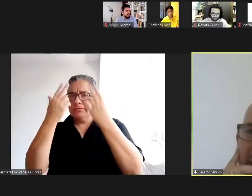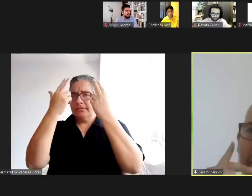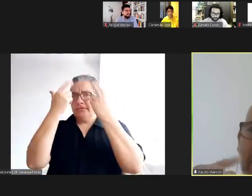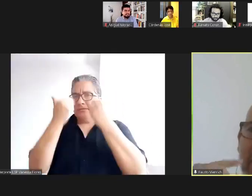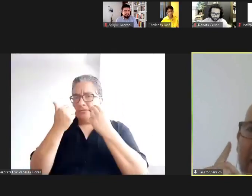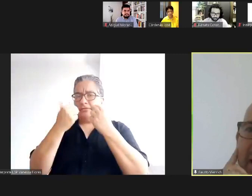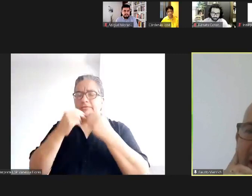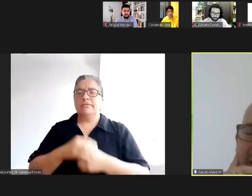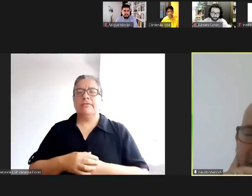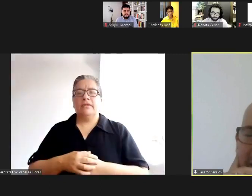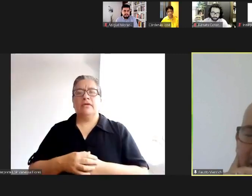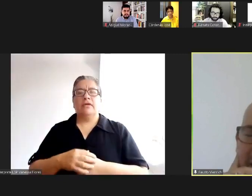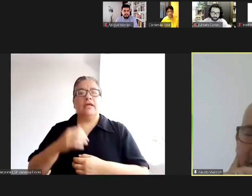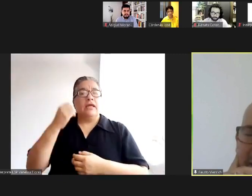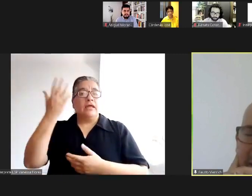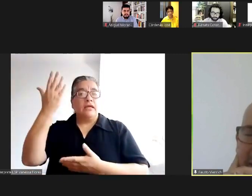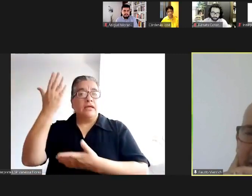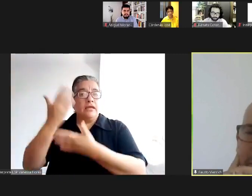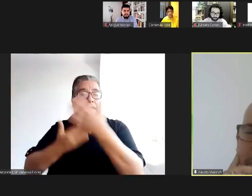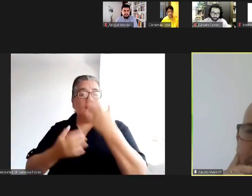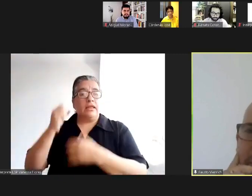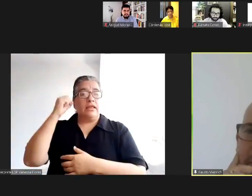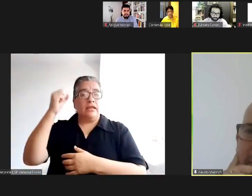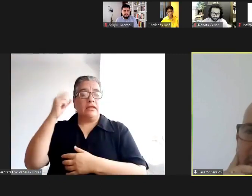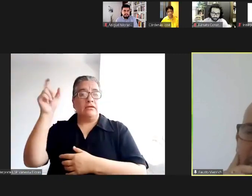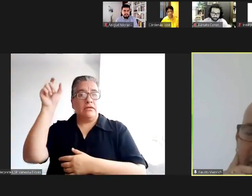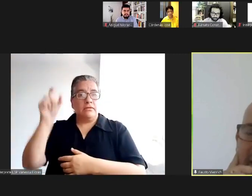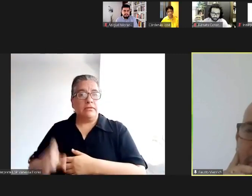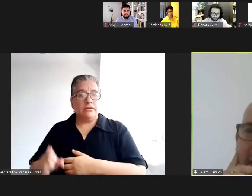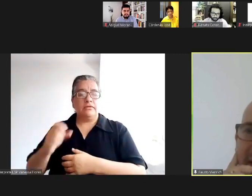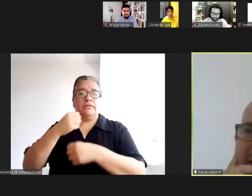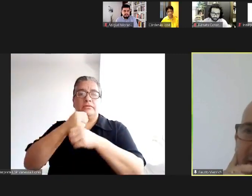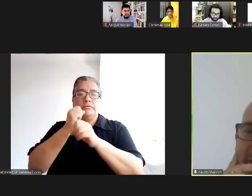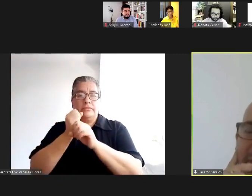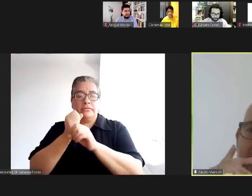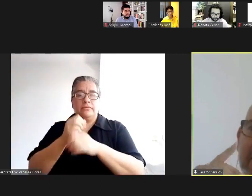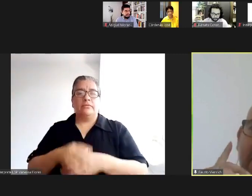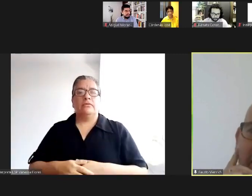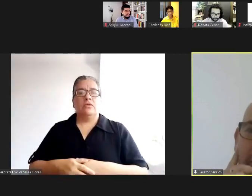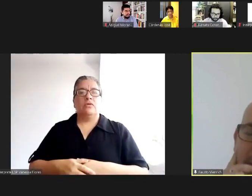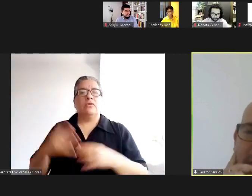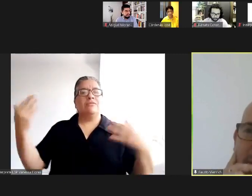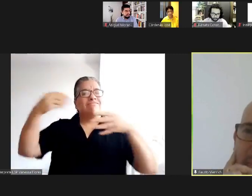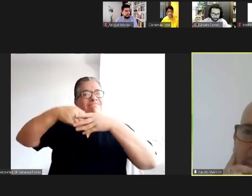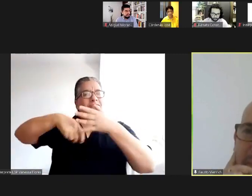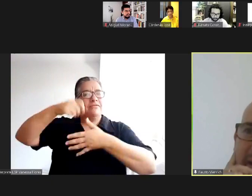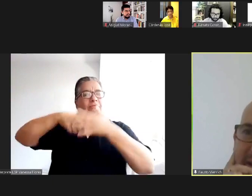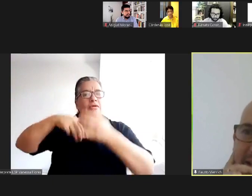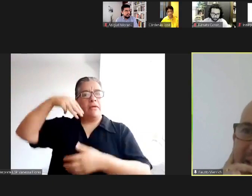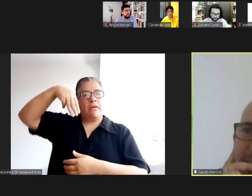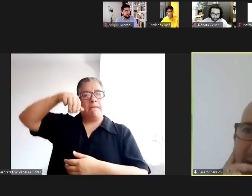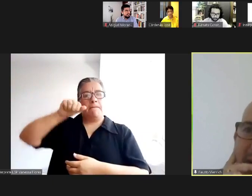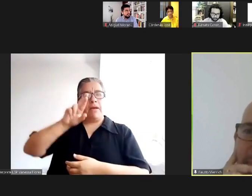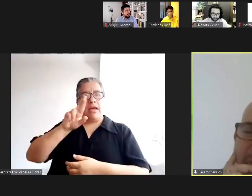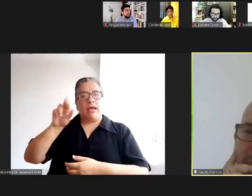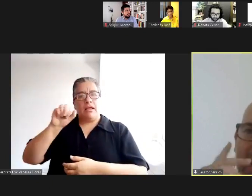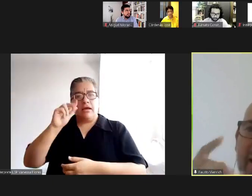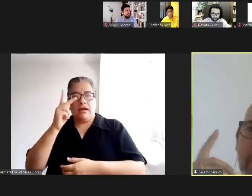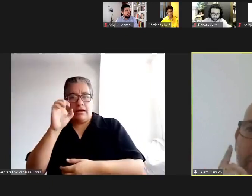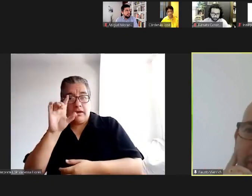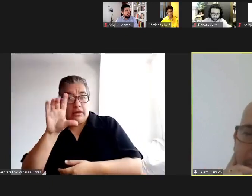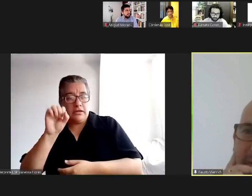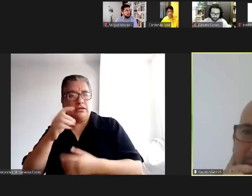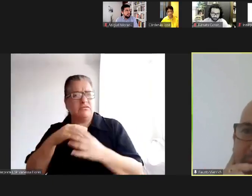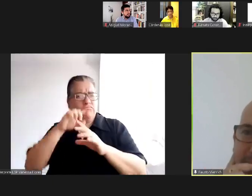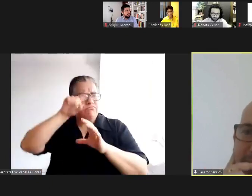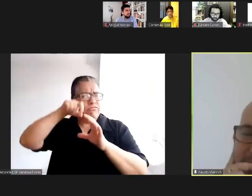en el marco de lo que era este instrumento normativo, el Tratado de Marrakech, ¿no? Entonces, creo que va a ser una oportunidad interesante para profundizar en